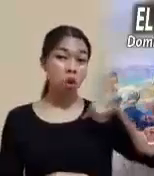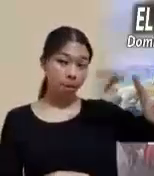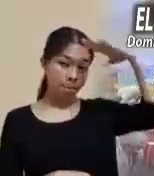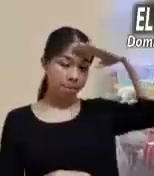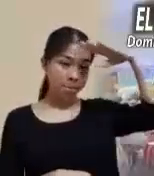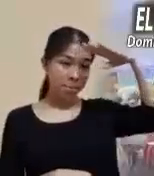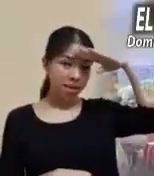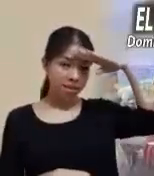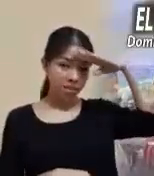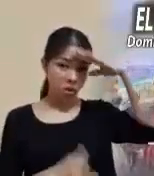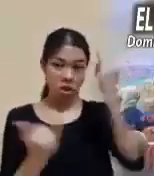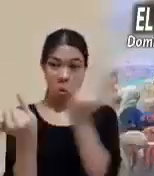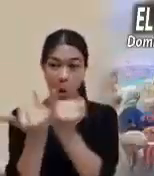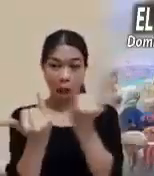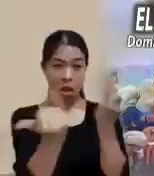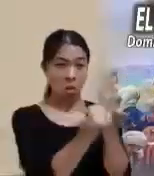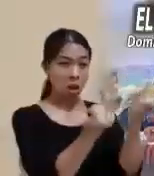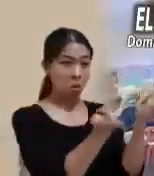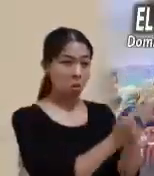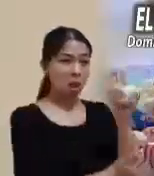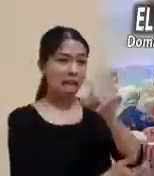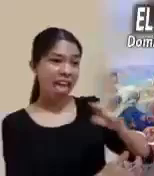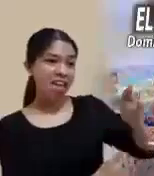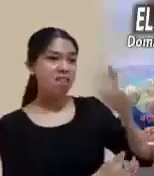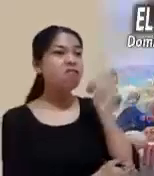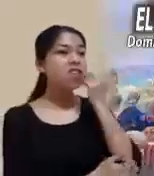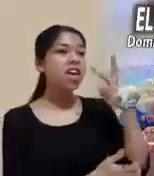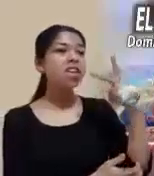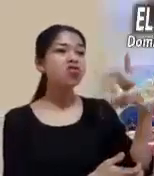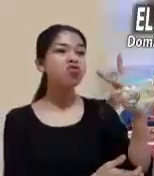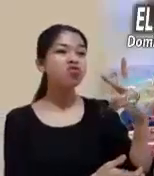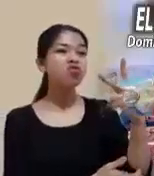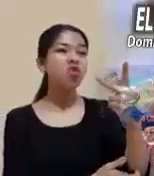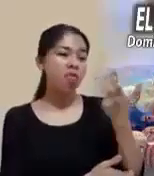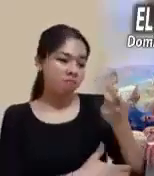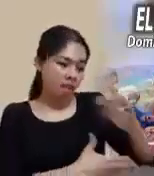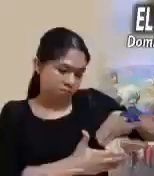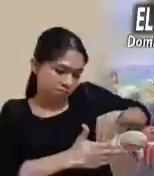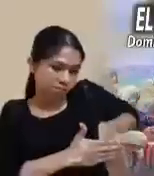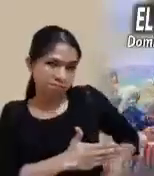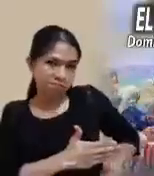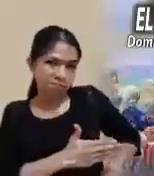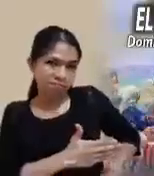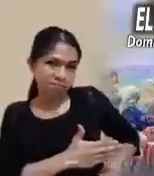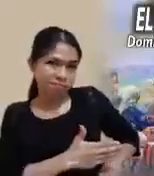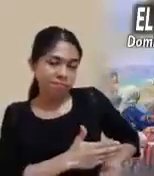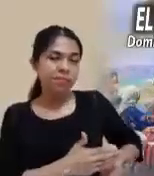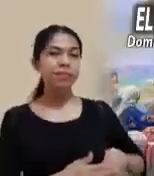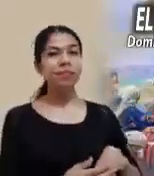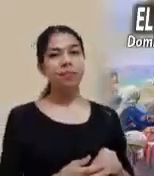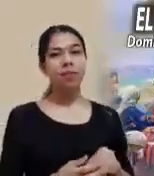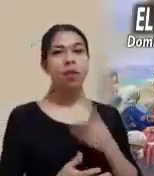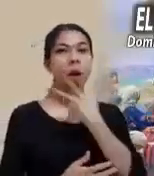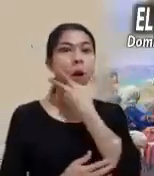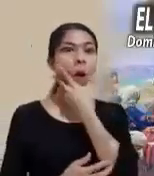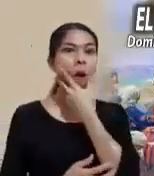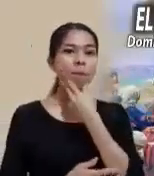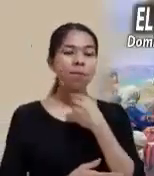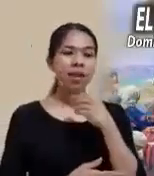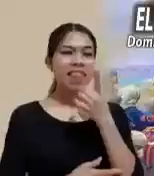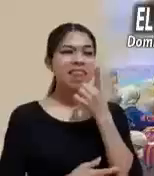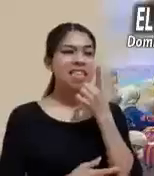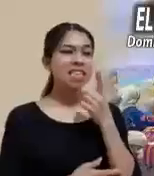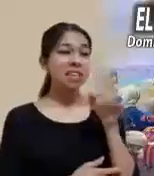está buscando su propio provecho, y así nadie logra sacarlo de su indiferencia. Aunque